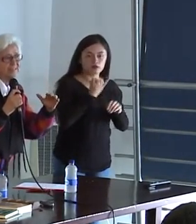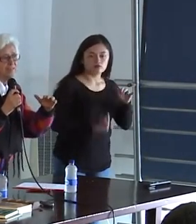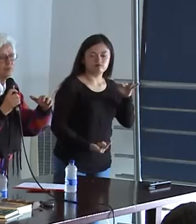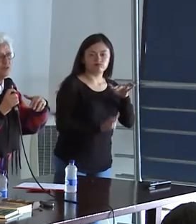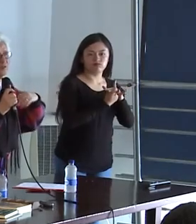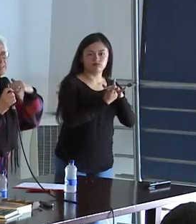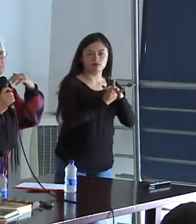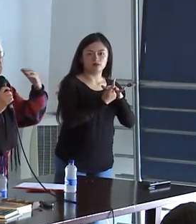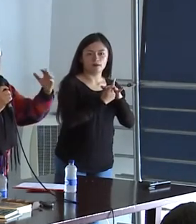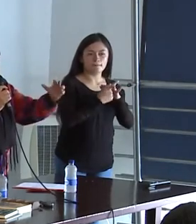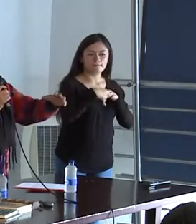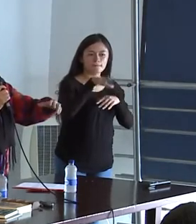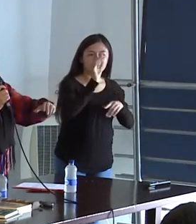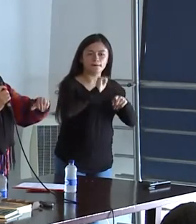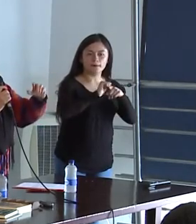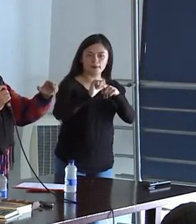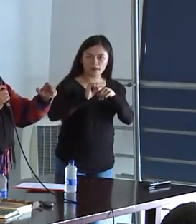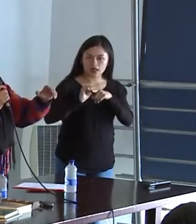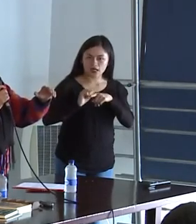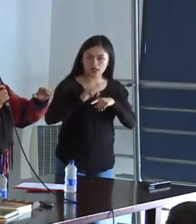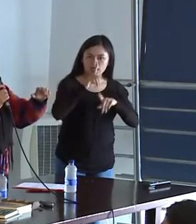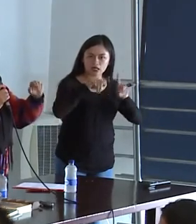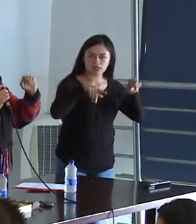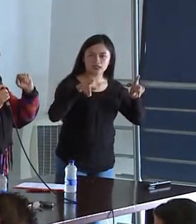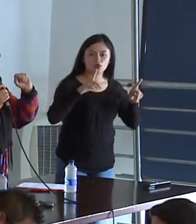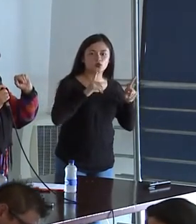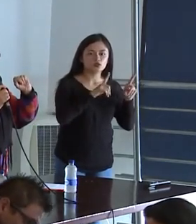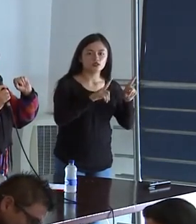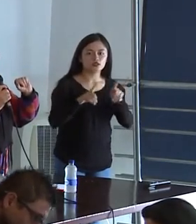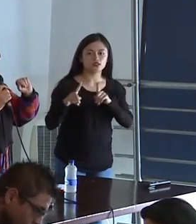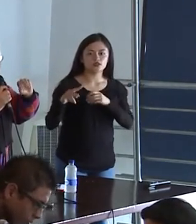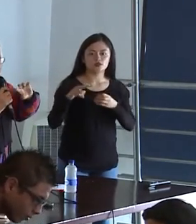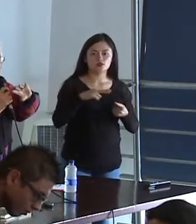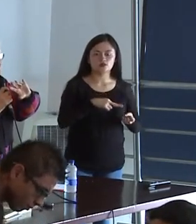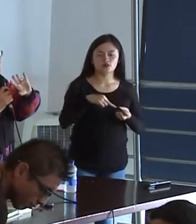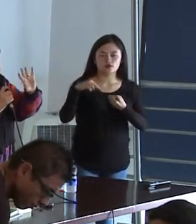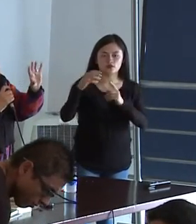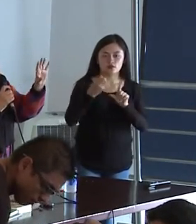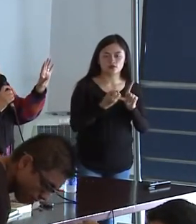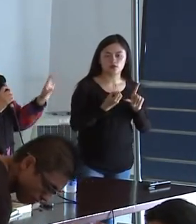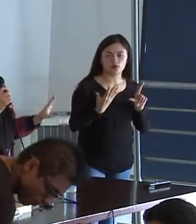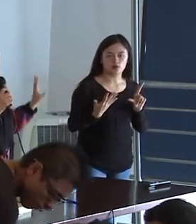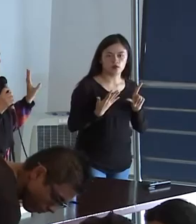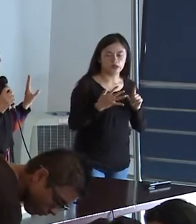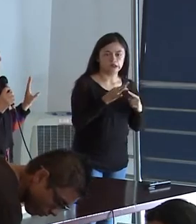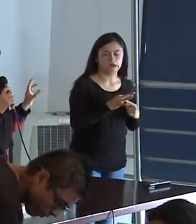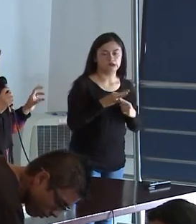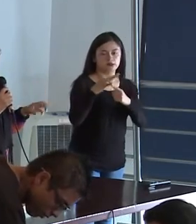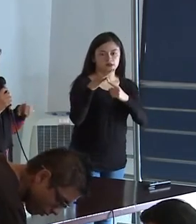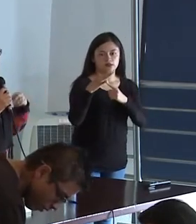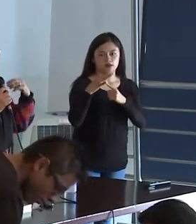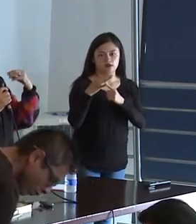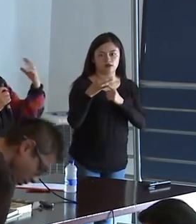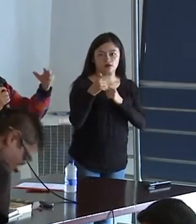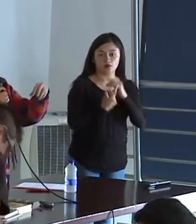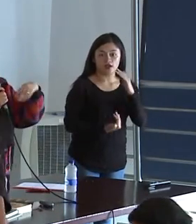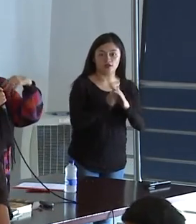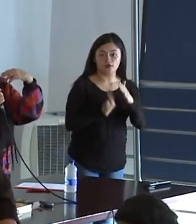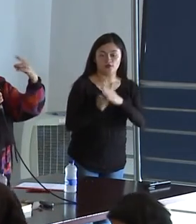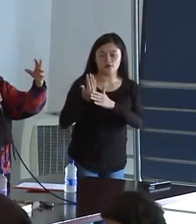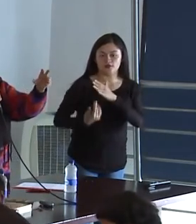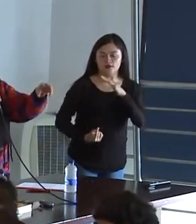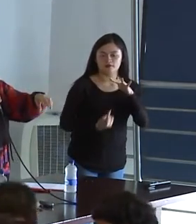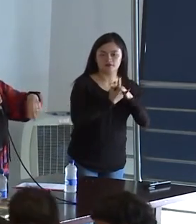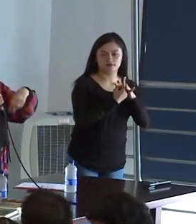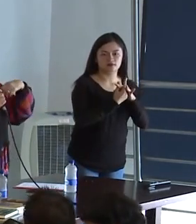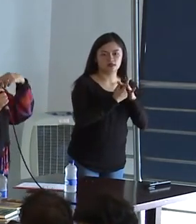la, sobre todo las prácticas y algunos discursos de la educación popular, pues fue especial. Es decir, ahí como que emergieron muchas